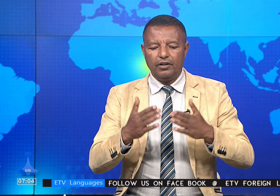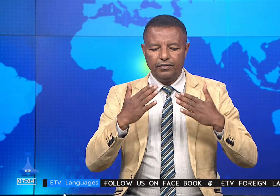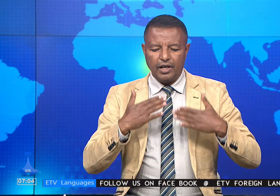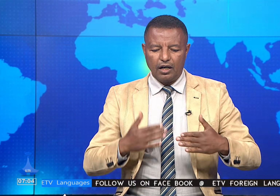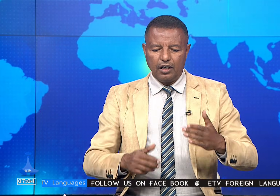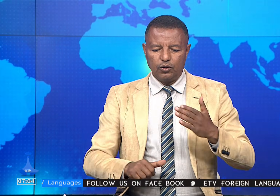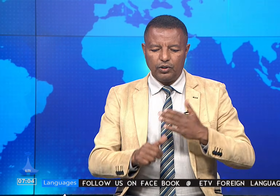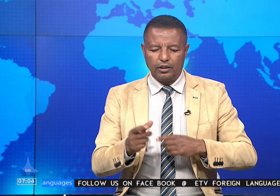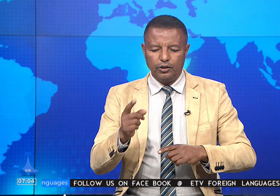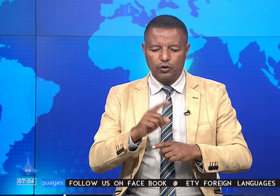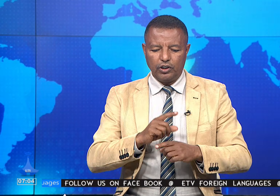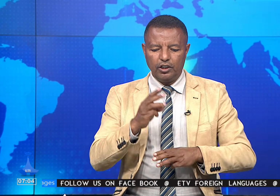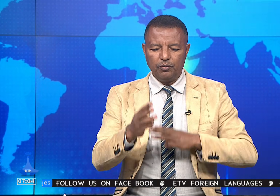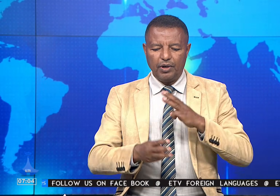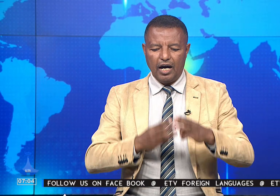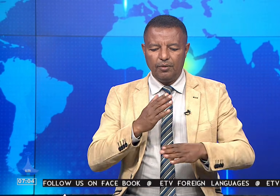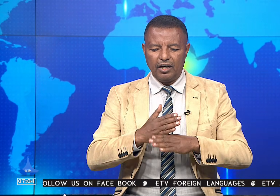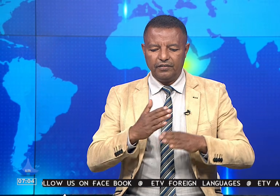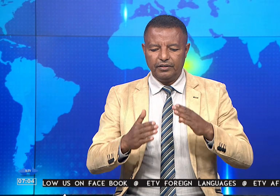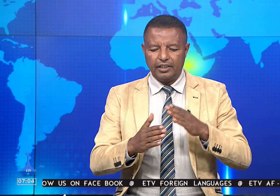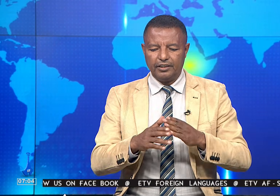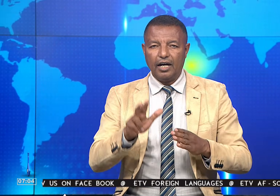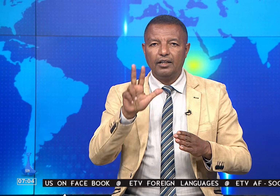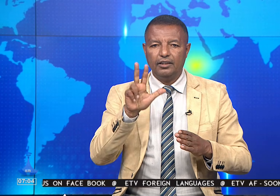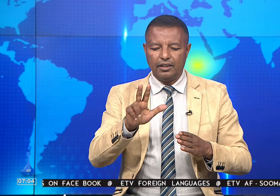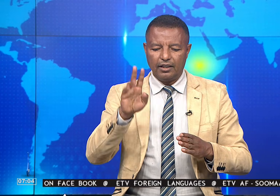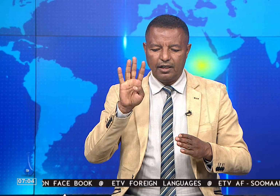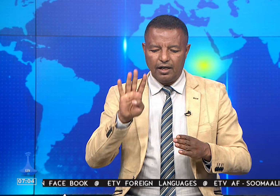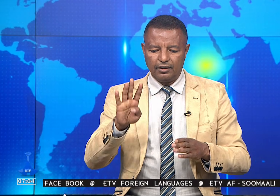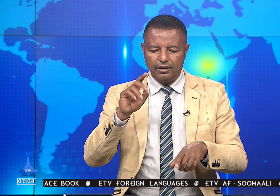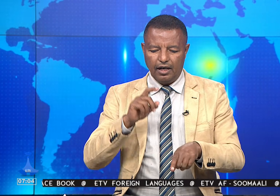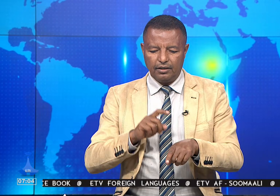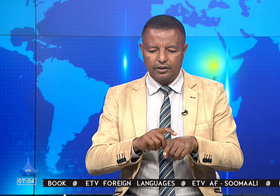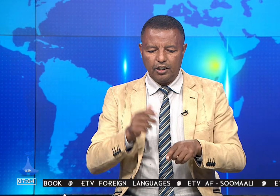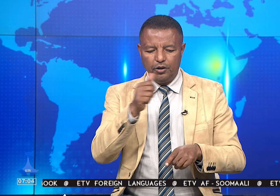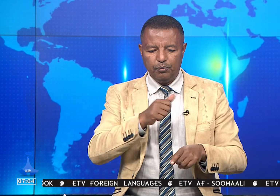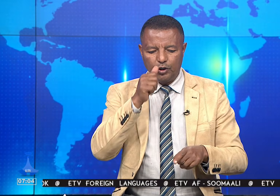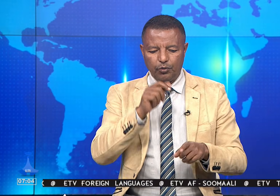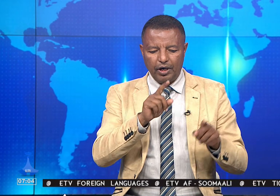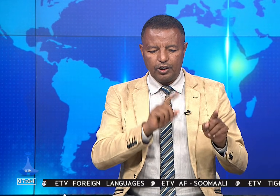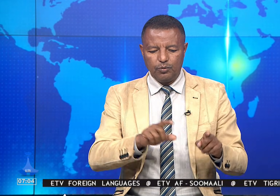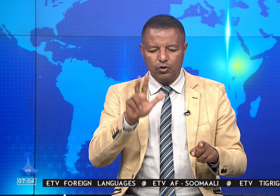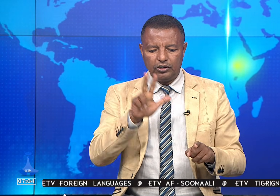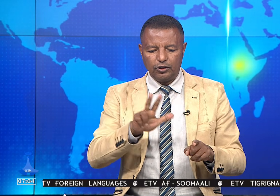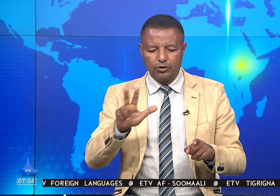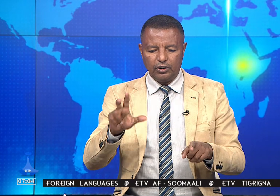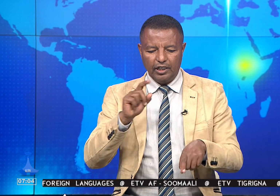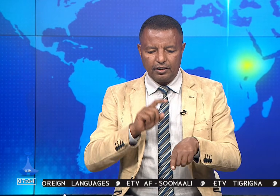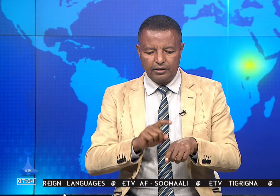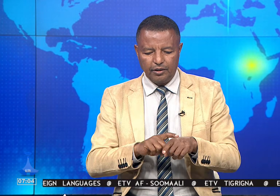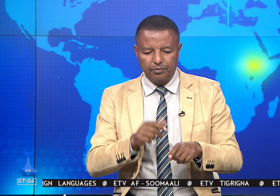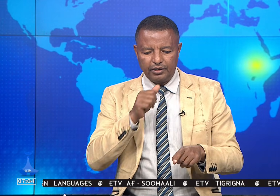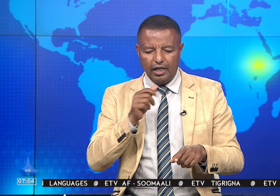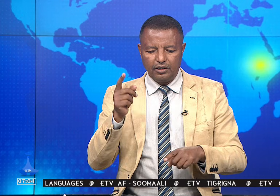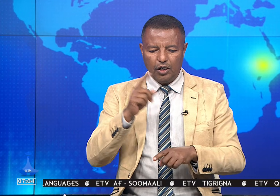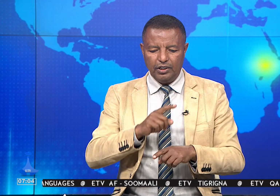ዓለም አቀፍ የአካል ጉዳተኞች ቀን በዓለም አቀፍ ደረጃ ለ34ኛ ጊዜ በኢትዮጵያ ደግሞ ለ33ኛ